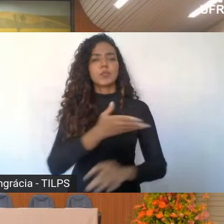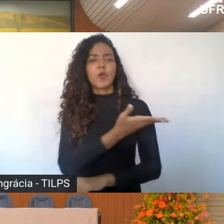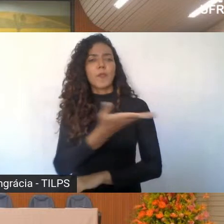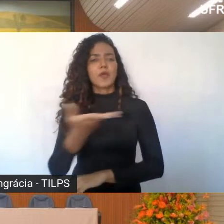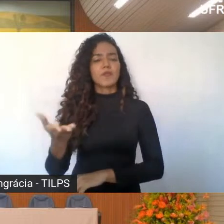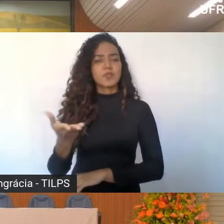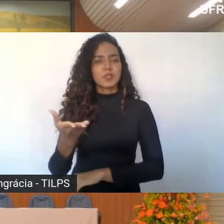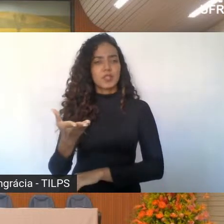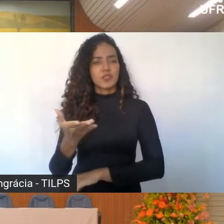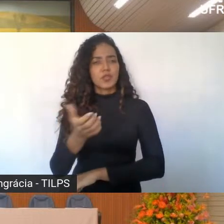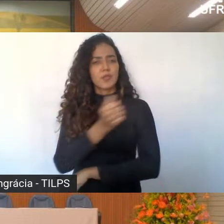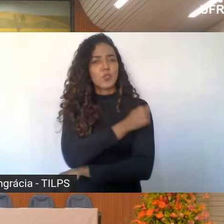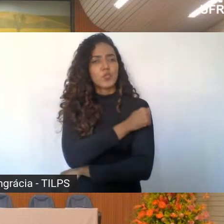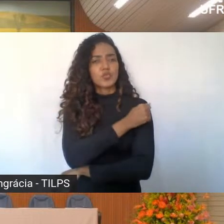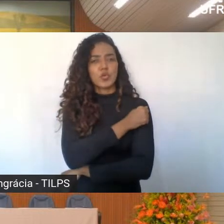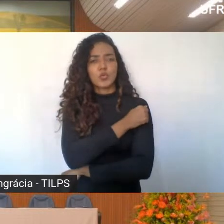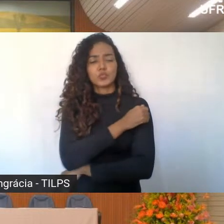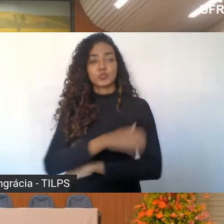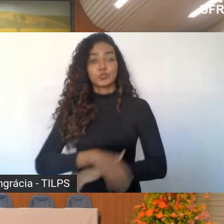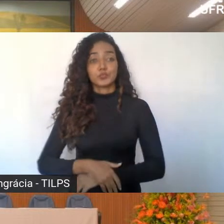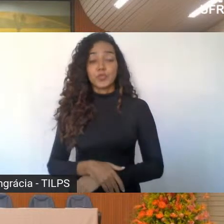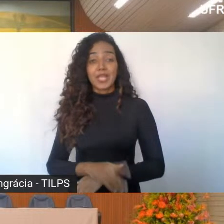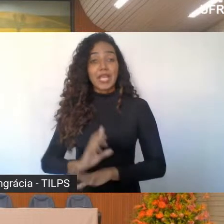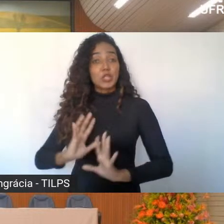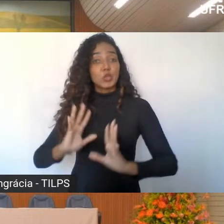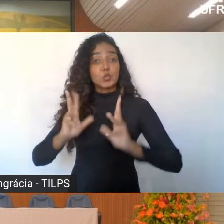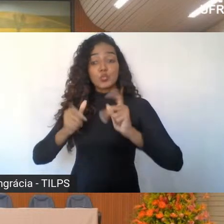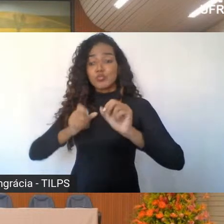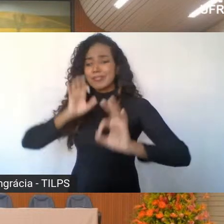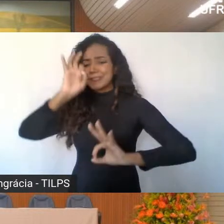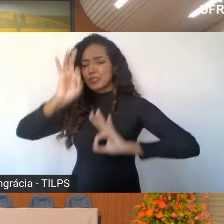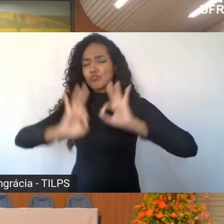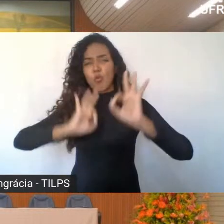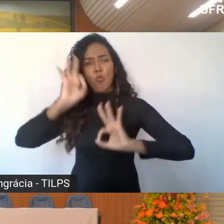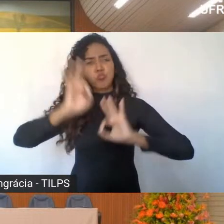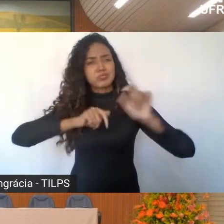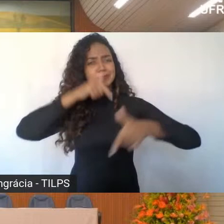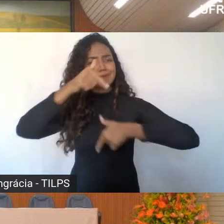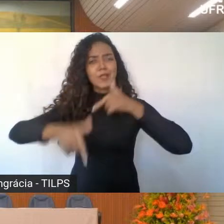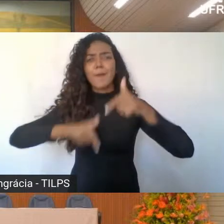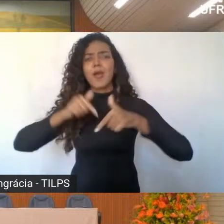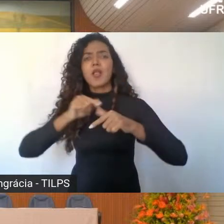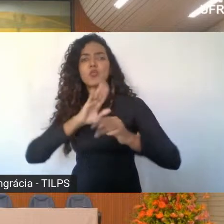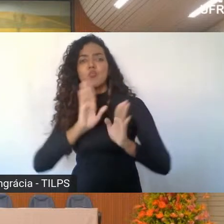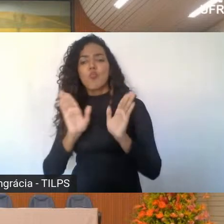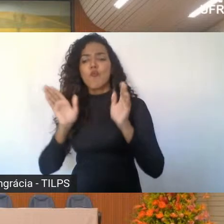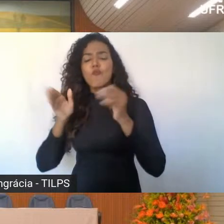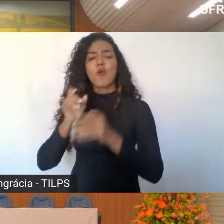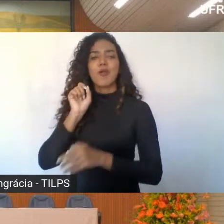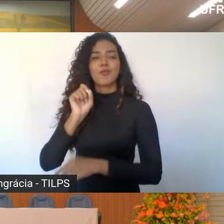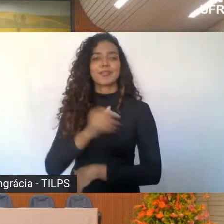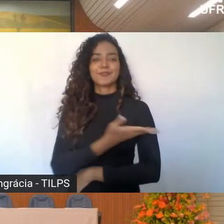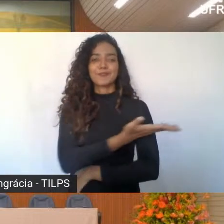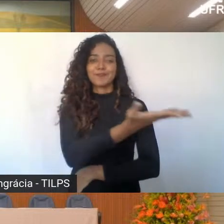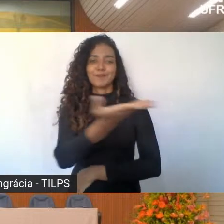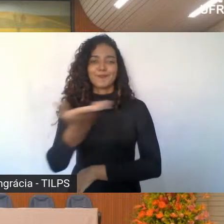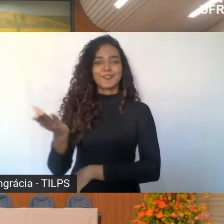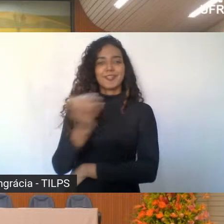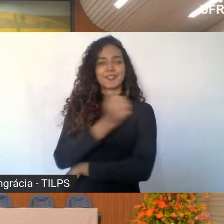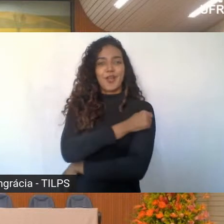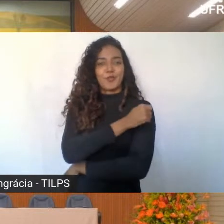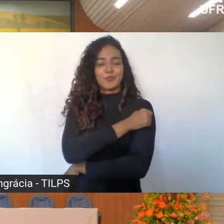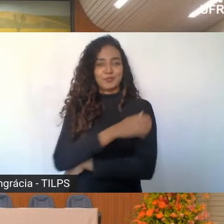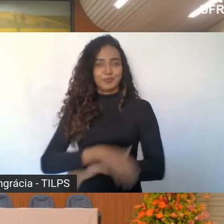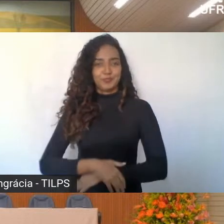lugar. Tudo o que fazemos é para vocês, porque sem vocês não existiria a nossa universidade. Confie que